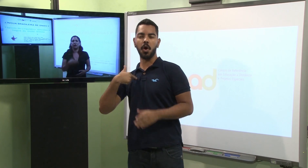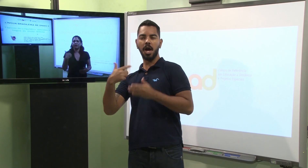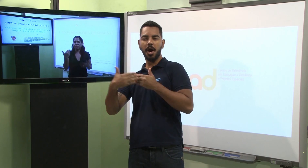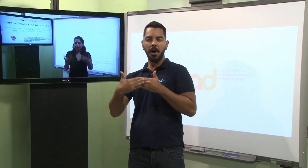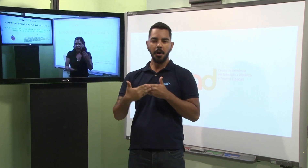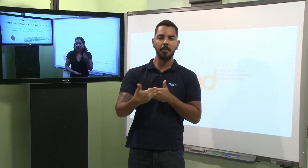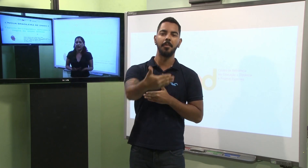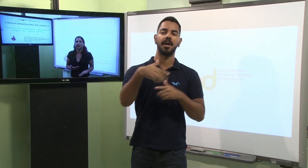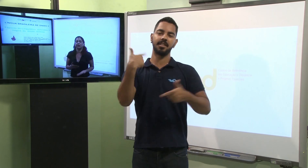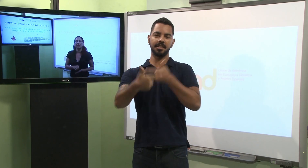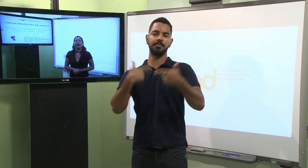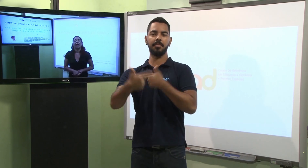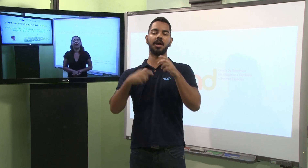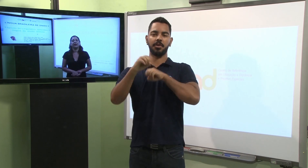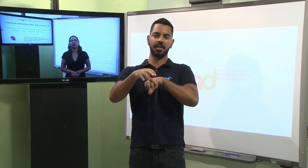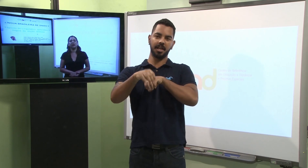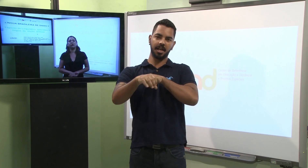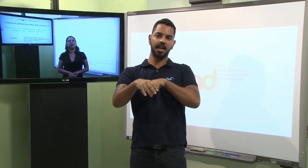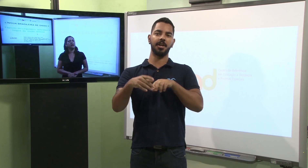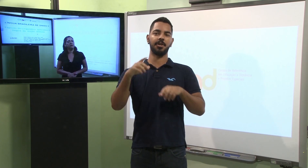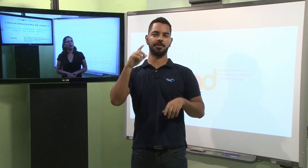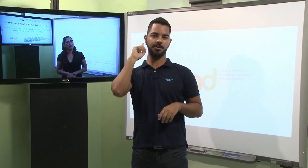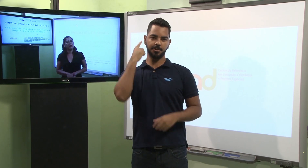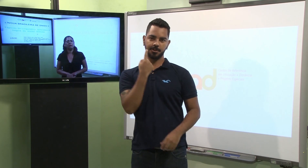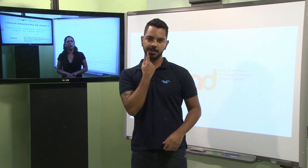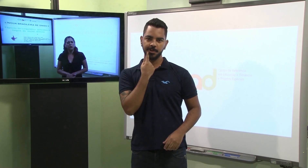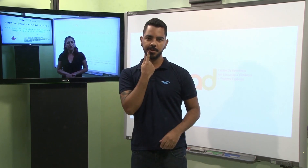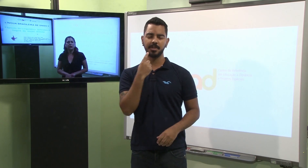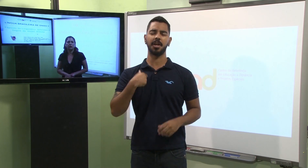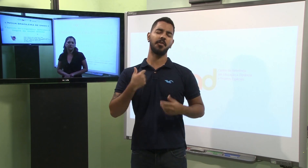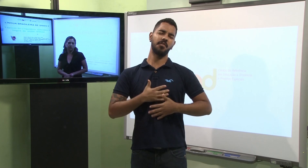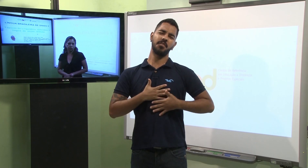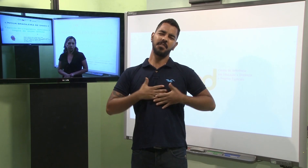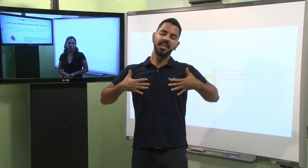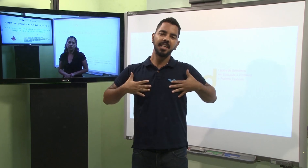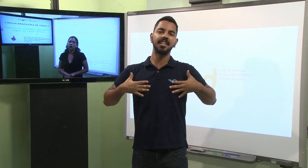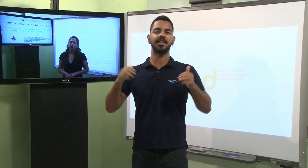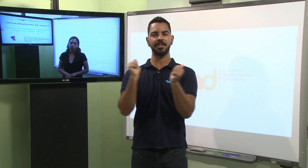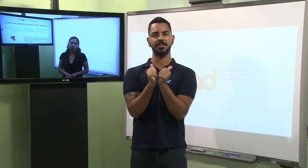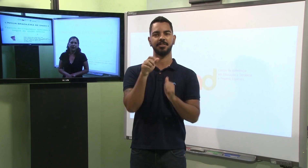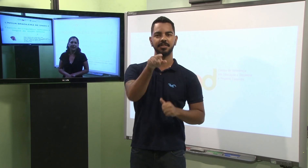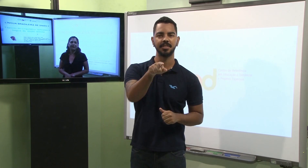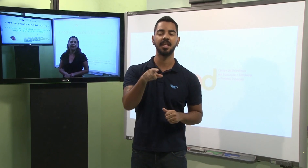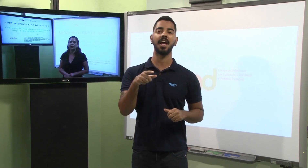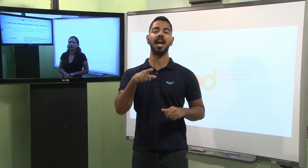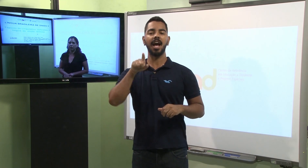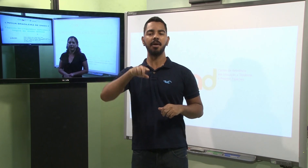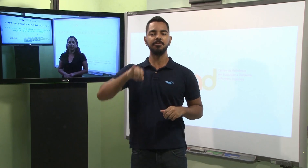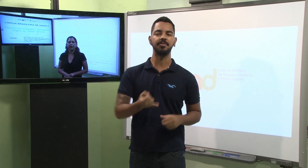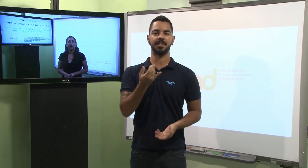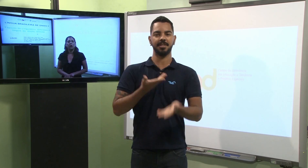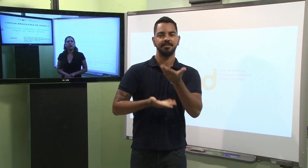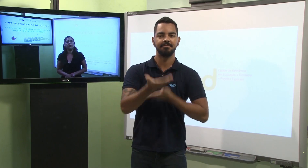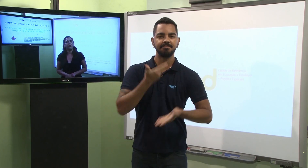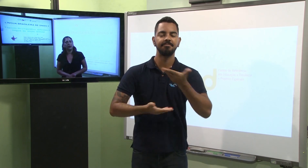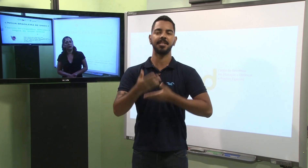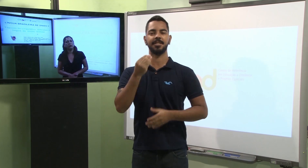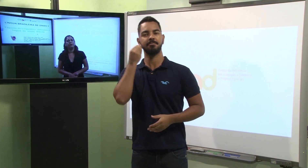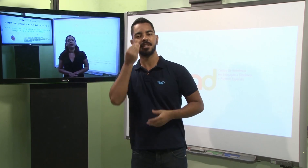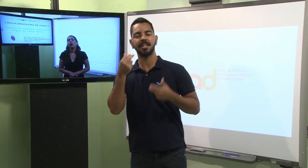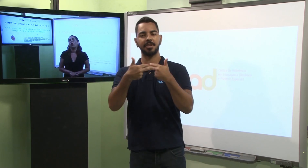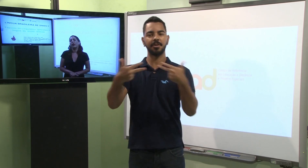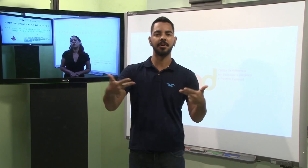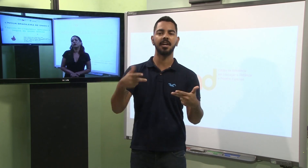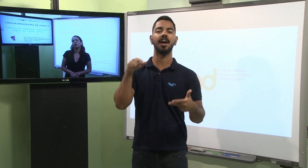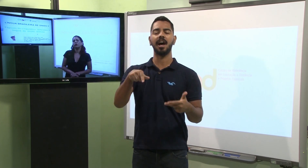de trocar nossas experiências. Acredito que iremos aprender muita coisa juntos sobre essa língua tão bela,